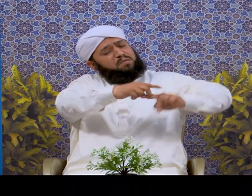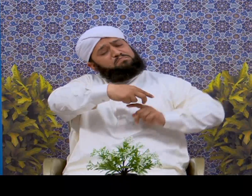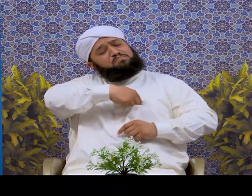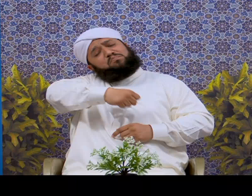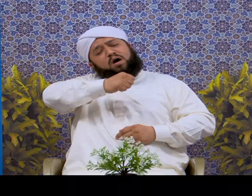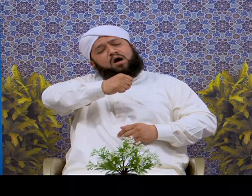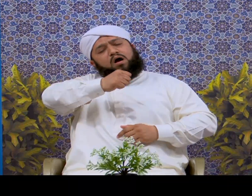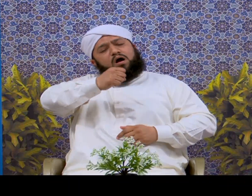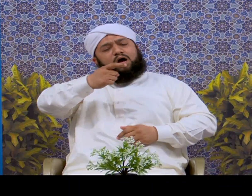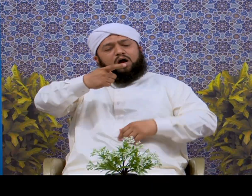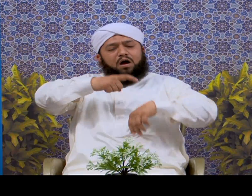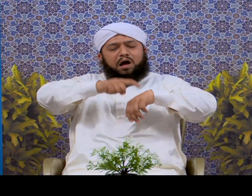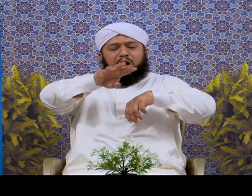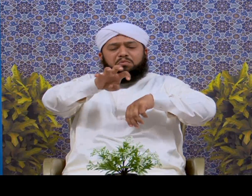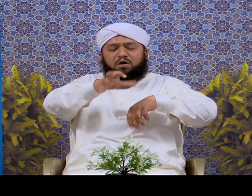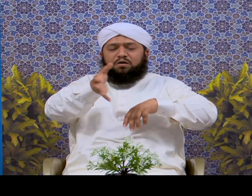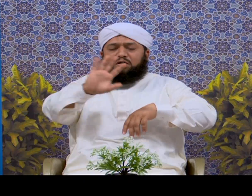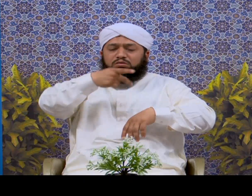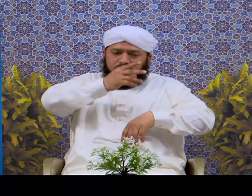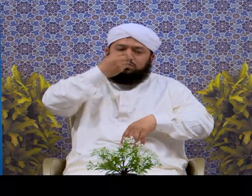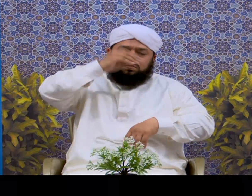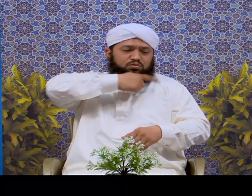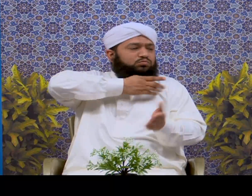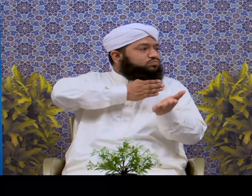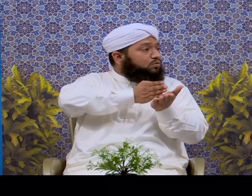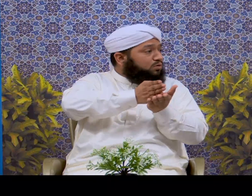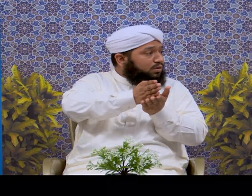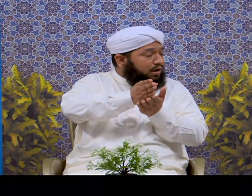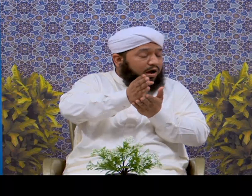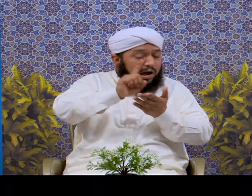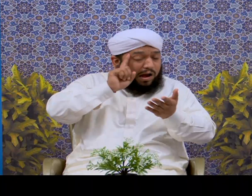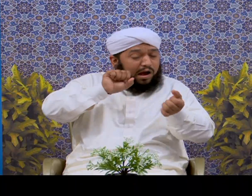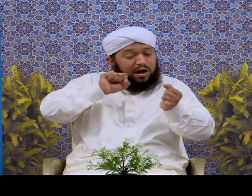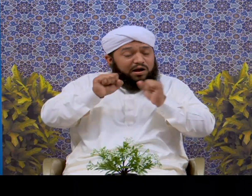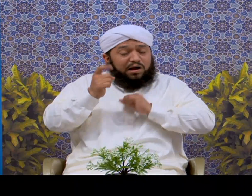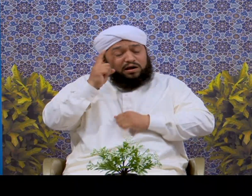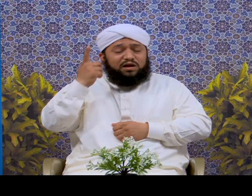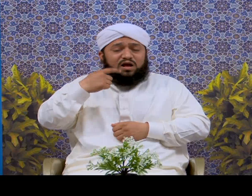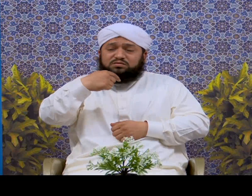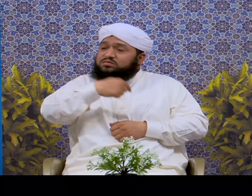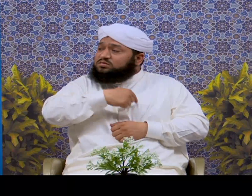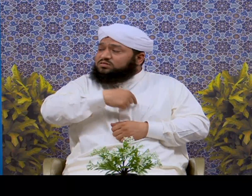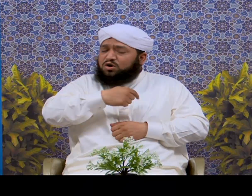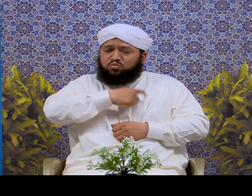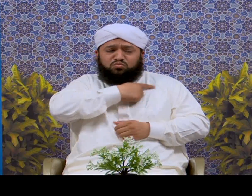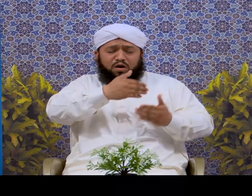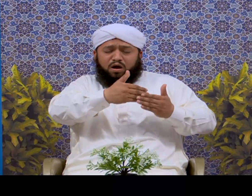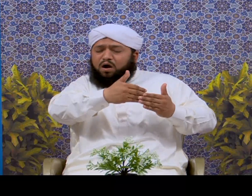مگر چند ہی منٹ بعد پھر گناہوں میں ملوث ہوتے ہیں۔ اس کی وجہ یہ ہے کہ ہمارا دل گناہوں سے دور نہیں ہوتا۔